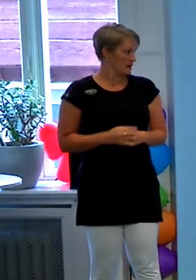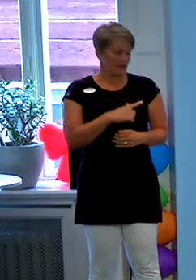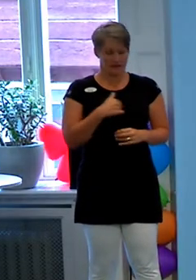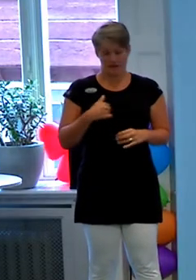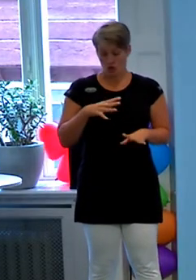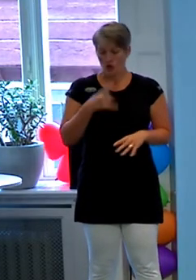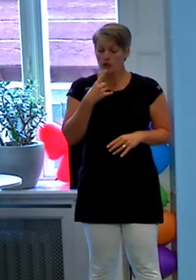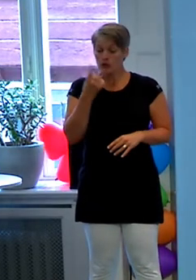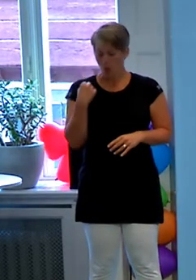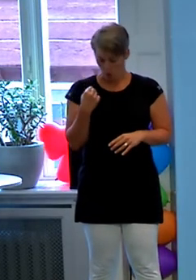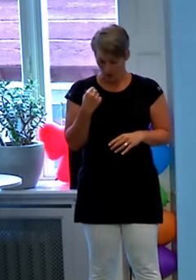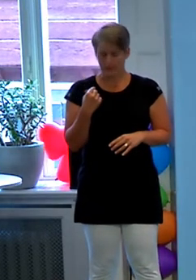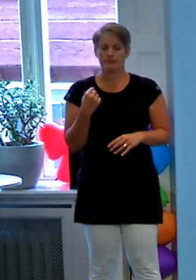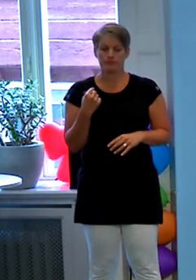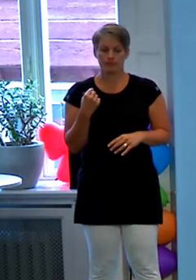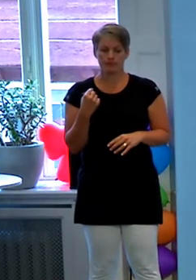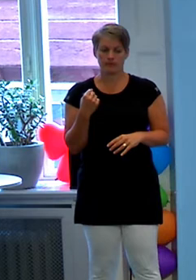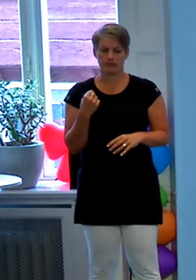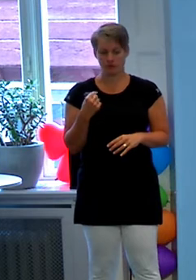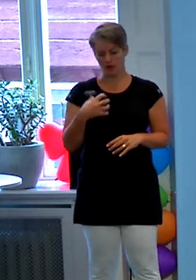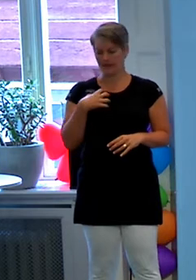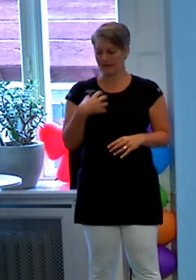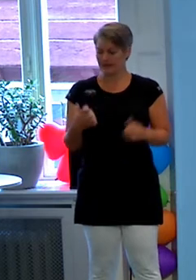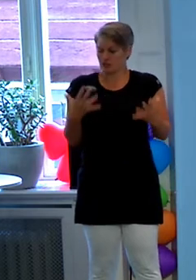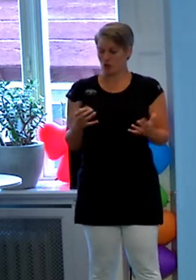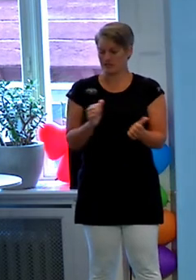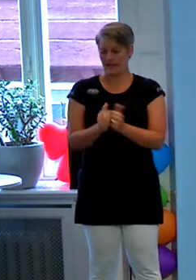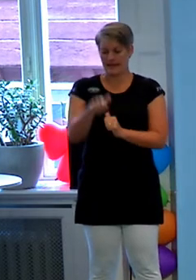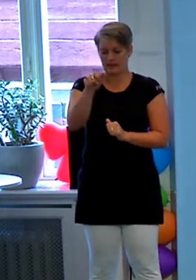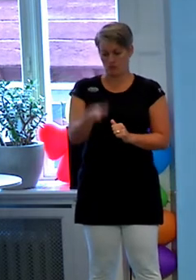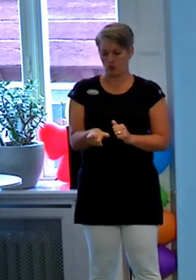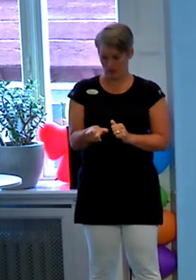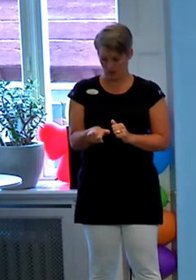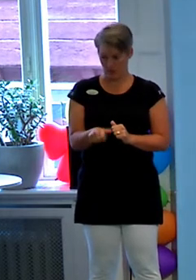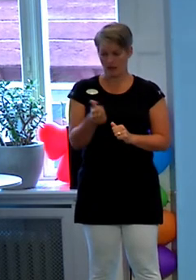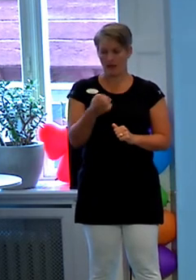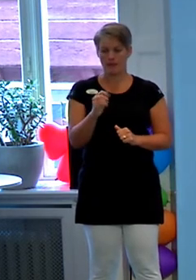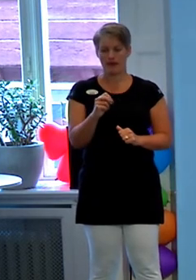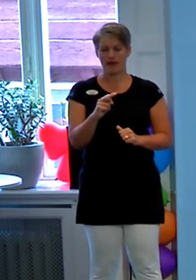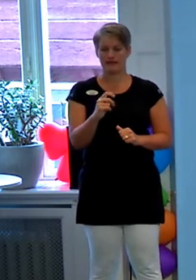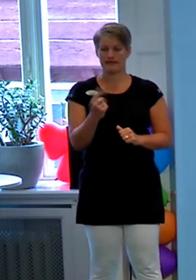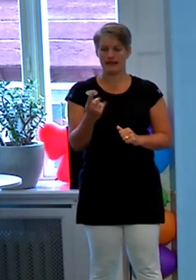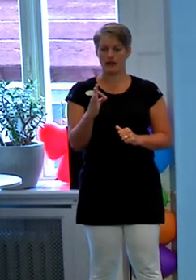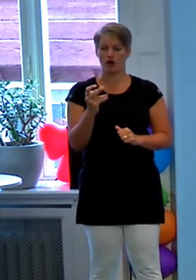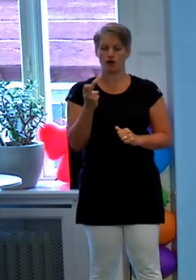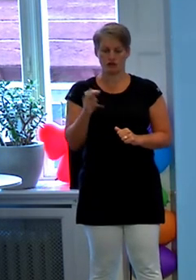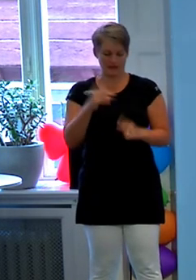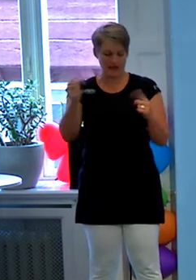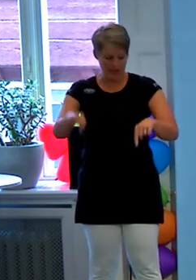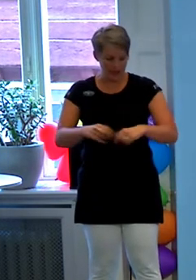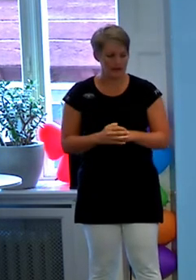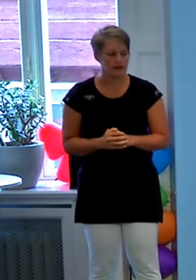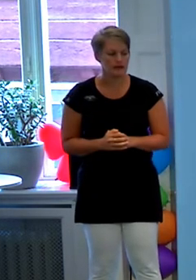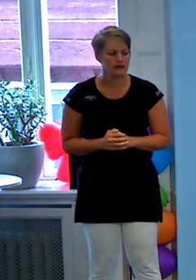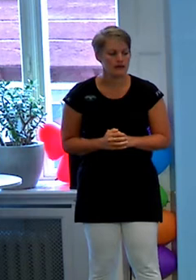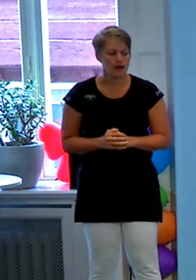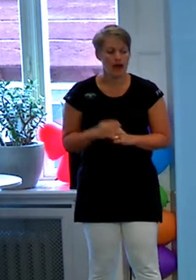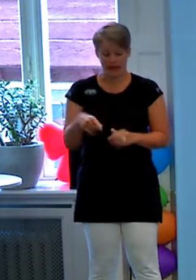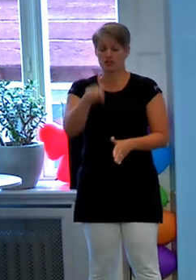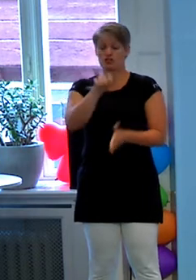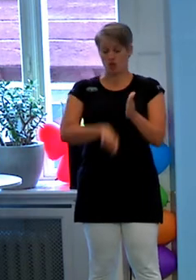igår Bertel Haarder som är vår riksdagsledamot eller folketingsmedlem för minister. Han är Mr. Bornholm